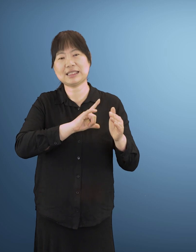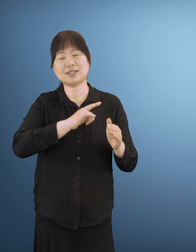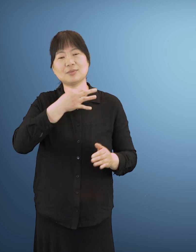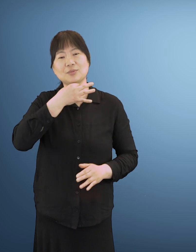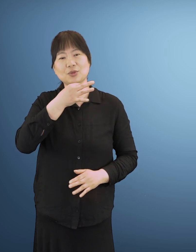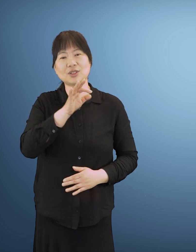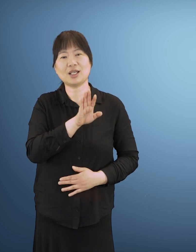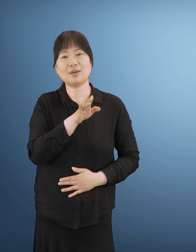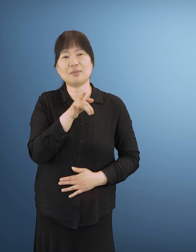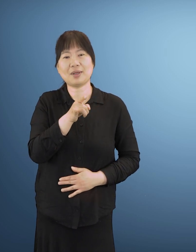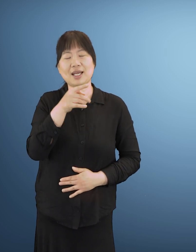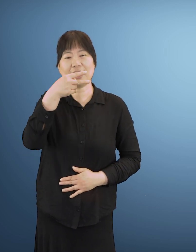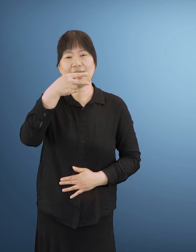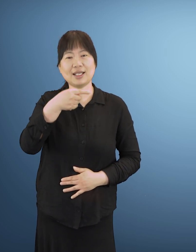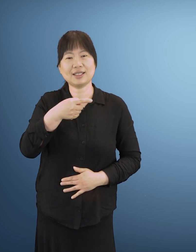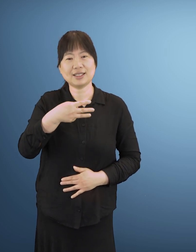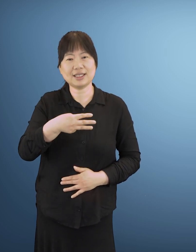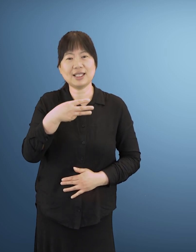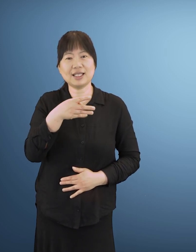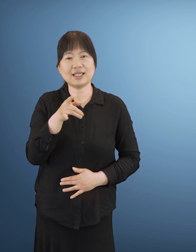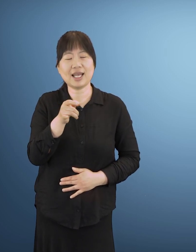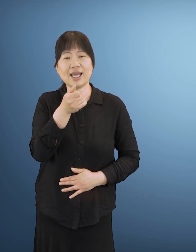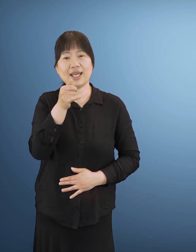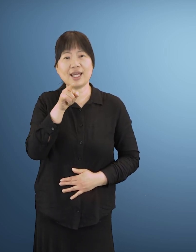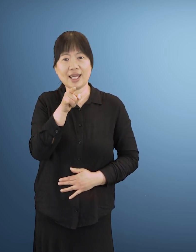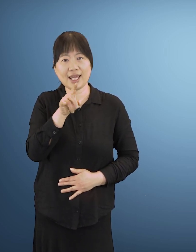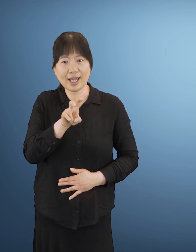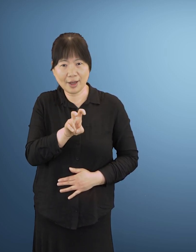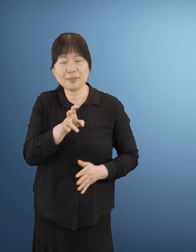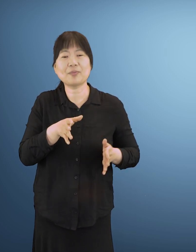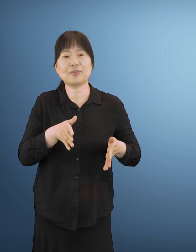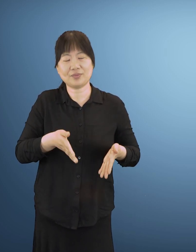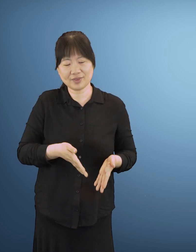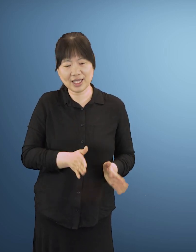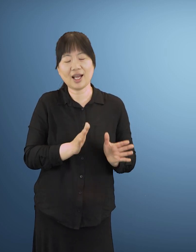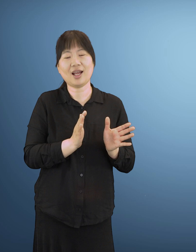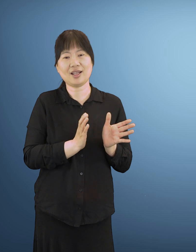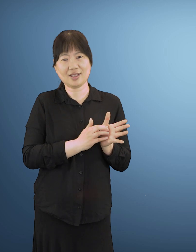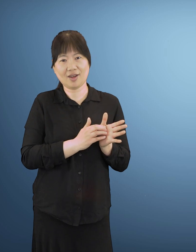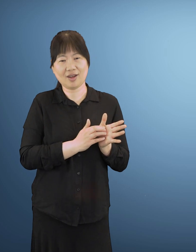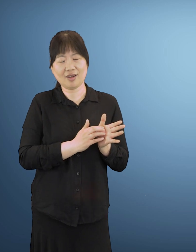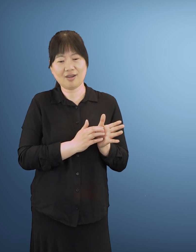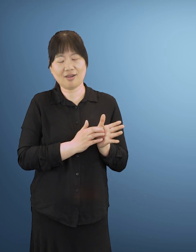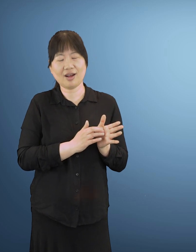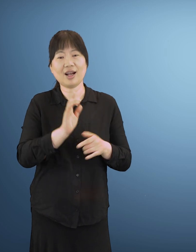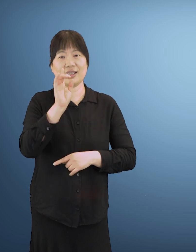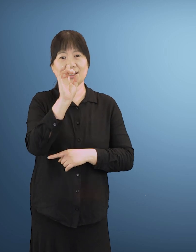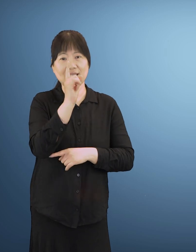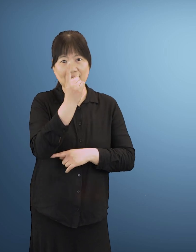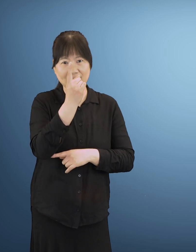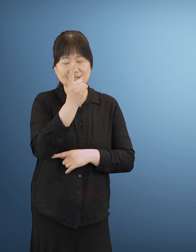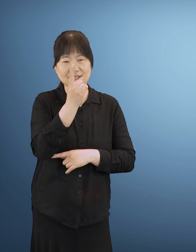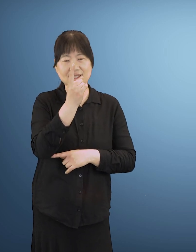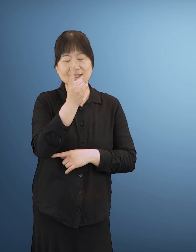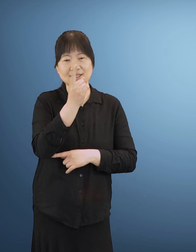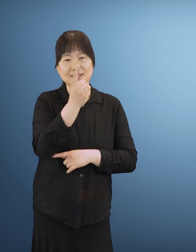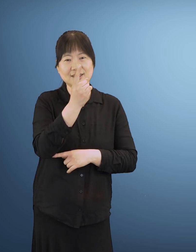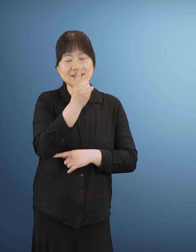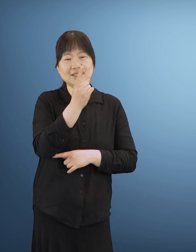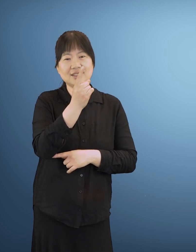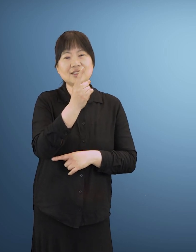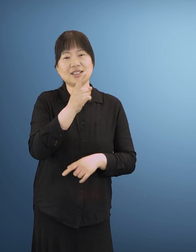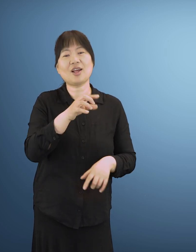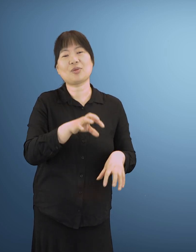이름 붙여진 베들레헴에서 나셨죠. 다윗의 동네입니다.